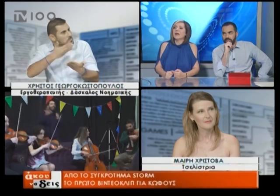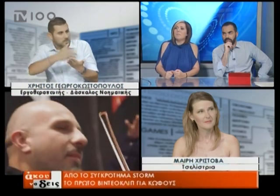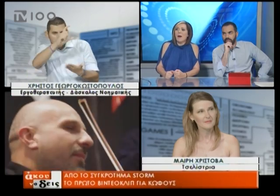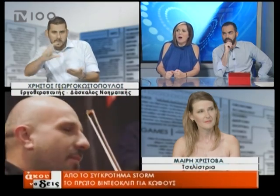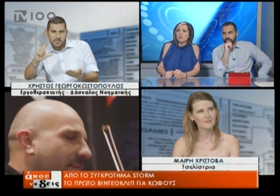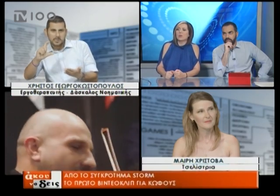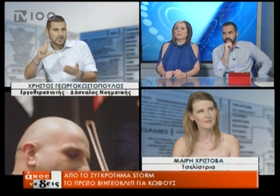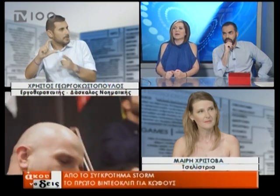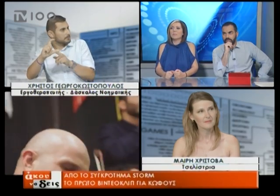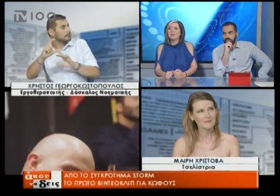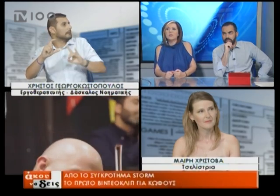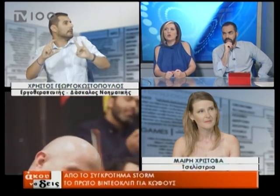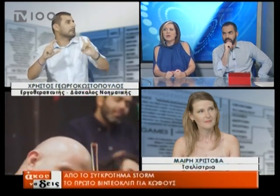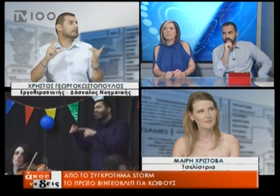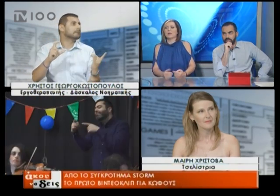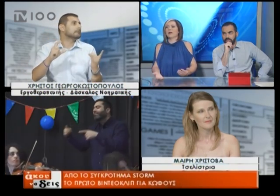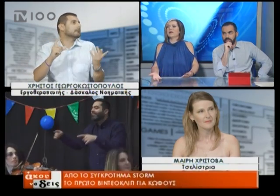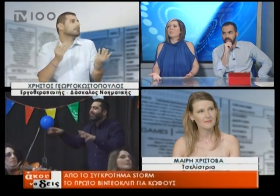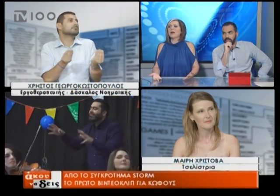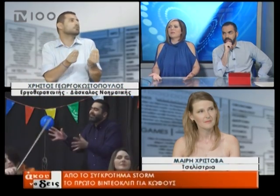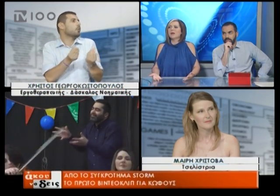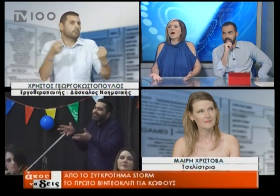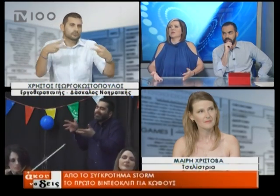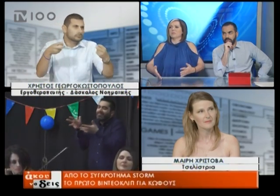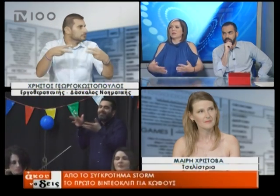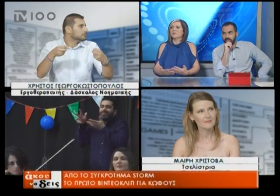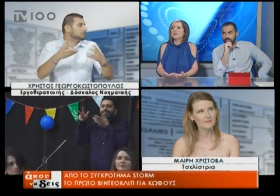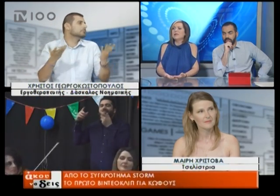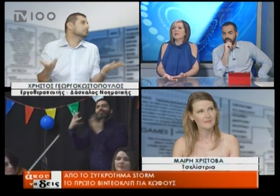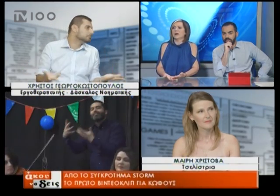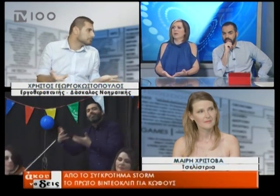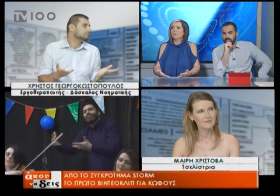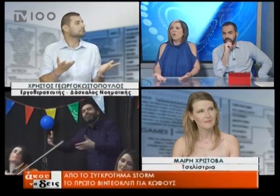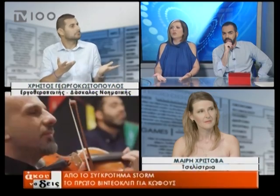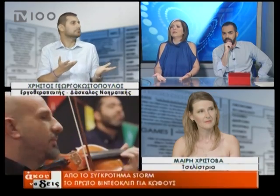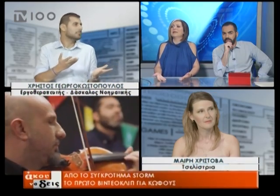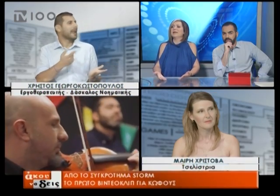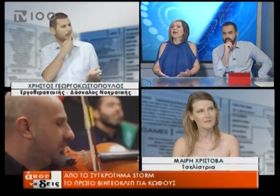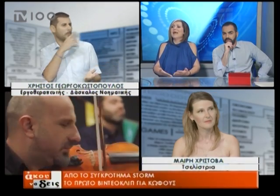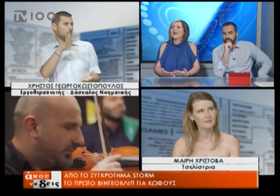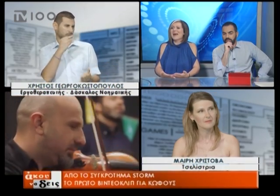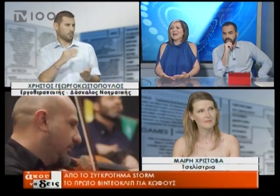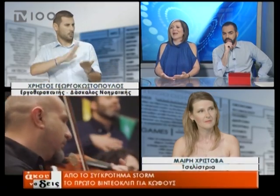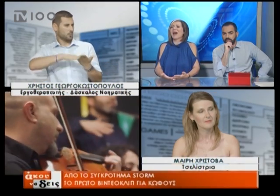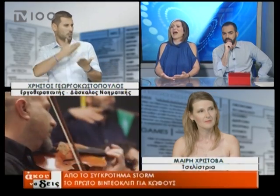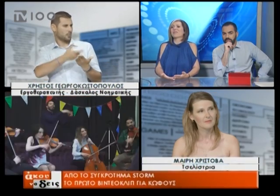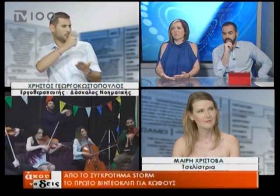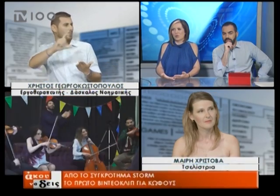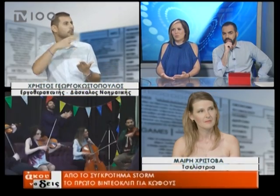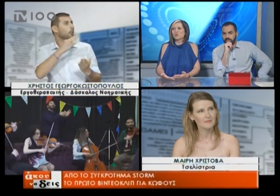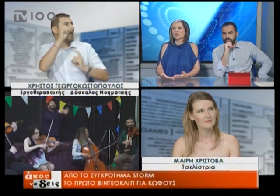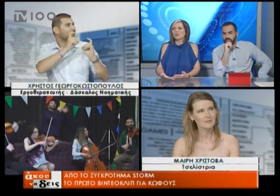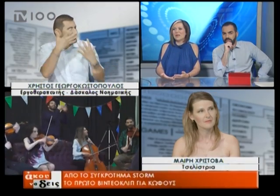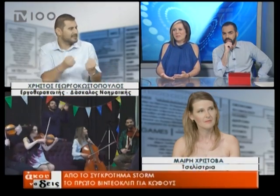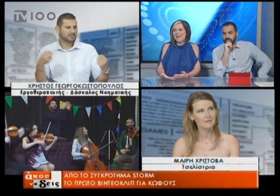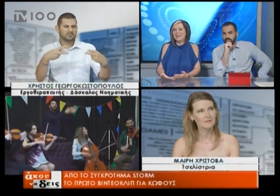να υπάρχουν σε κάποια βίντεο κλιπ, να υπάρχει ένα παραθυράκι με διερμηνία, υπότιτλοι, κάτι, αλλά θα